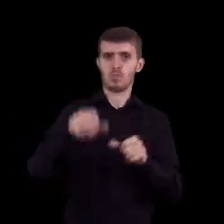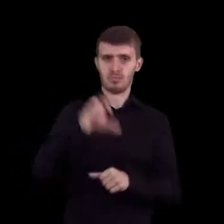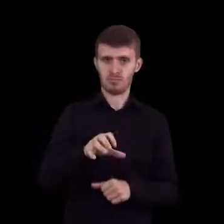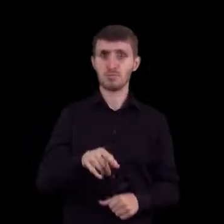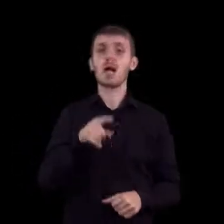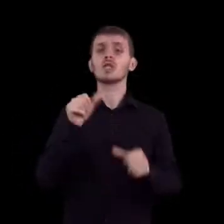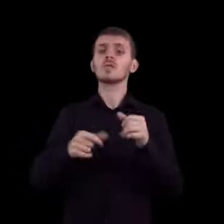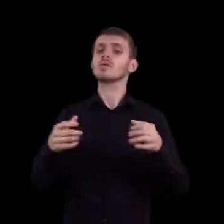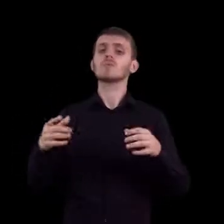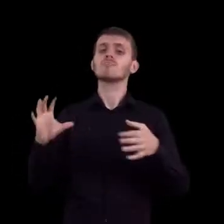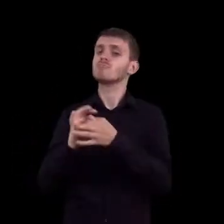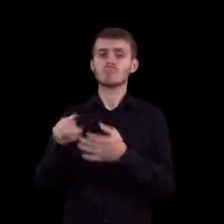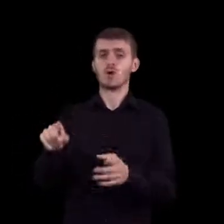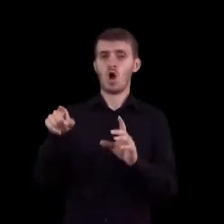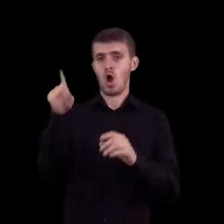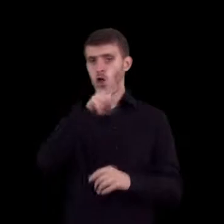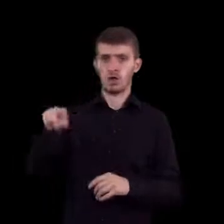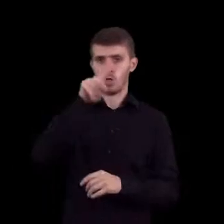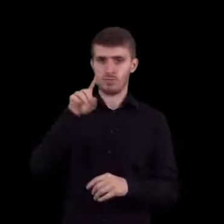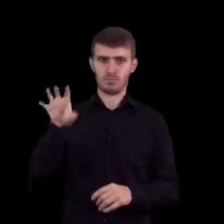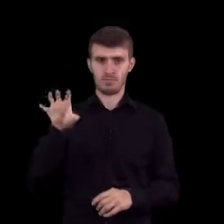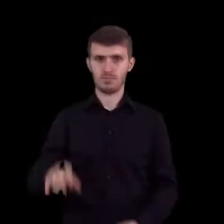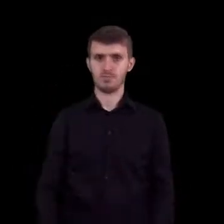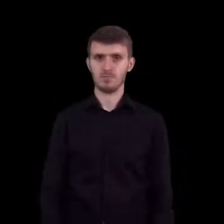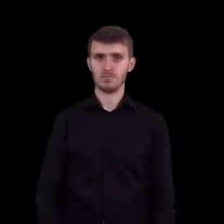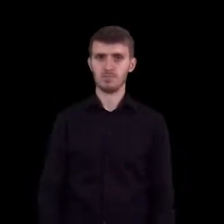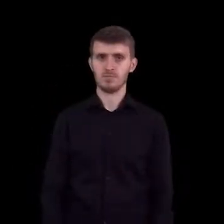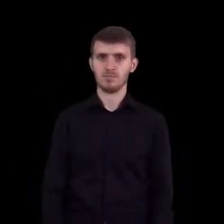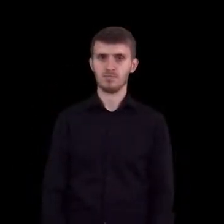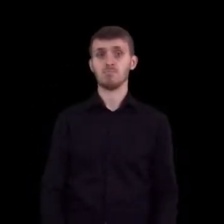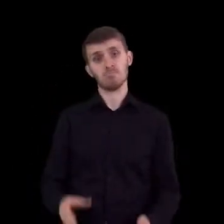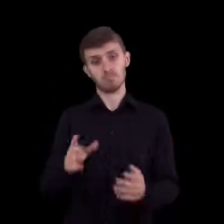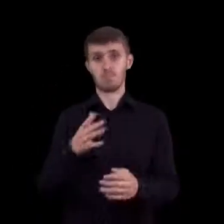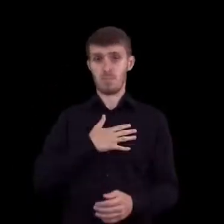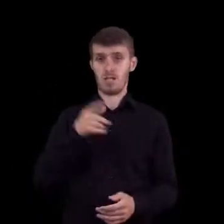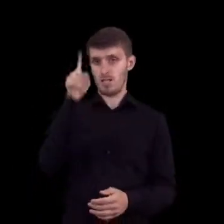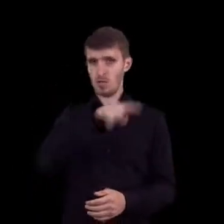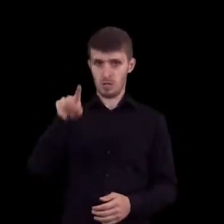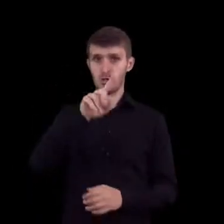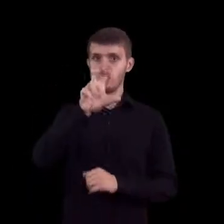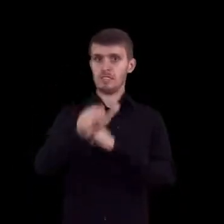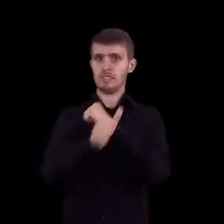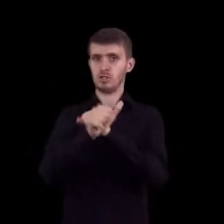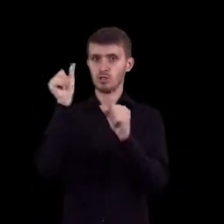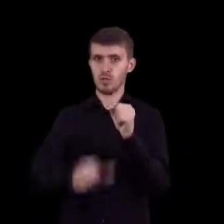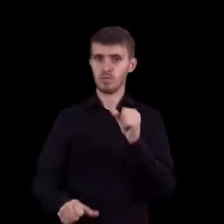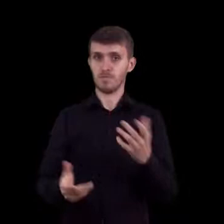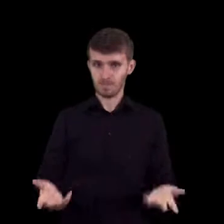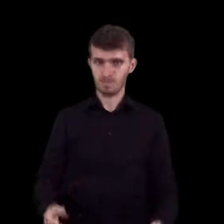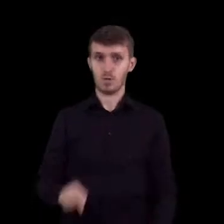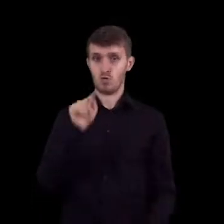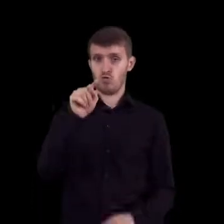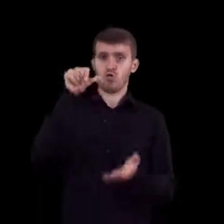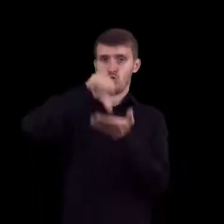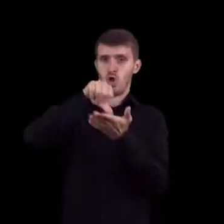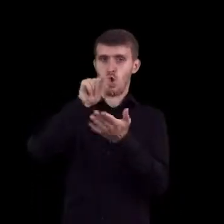Stopnie mają pewien związek z okręgiem. Mówimy, że mamy 360 stopni w kole. Jeśli tutaj mamy środek